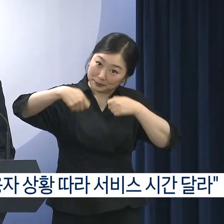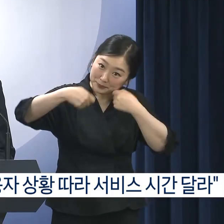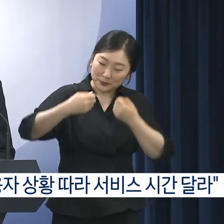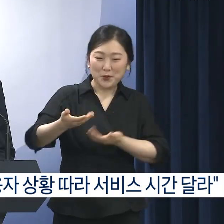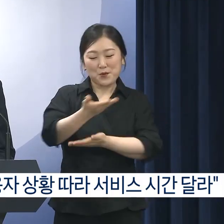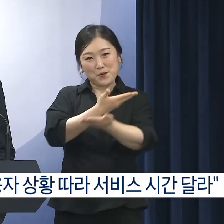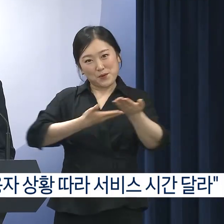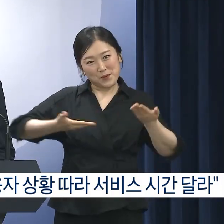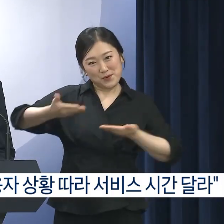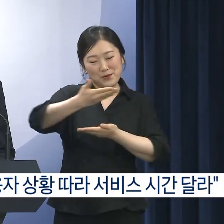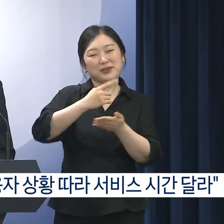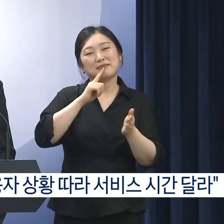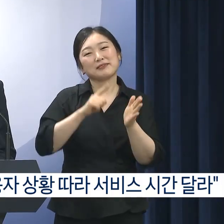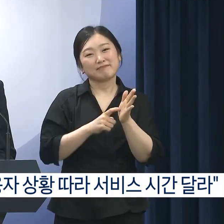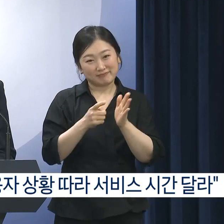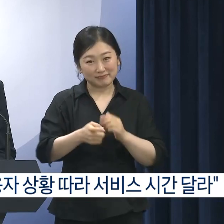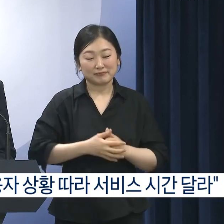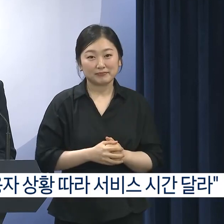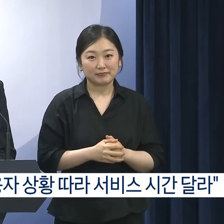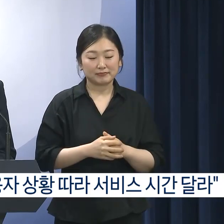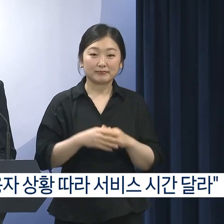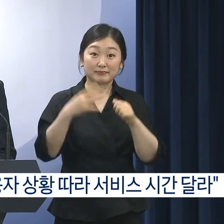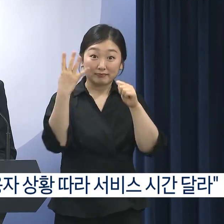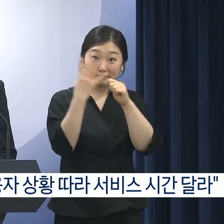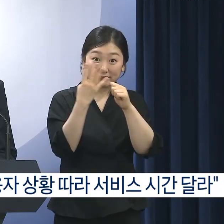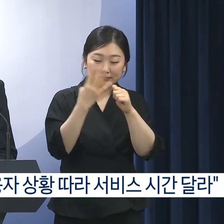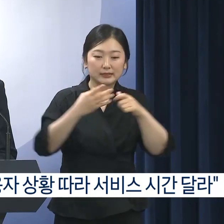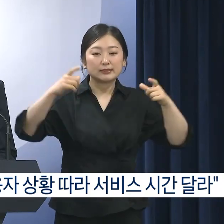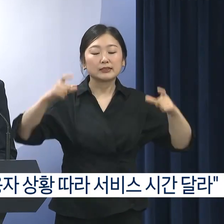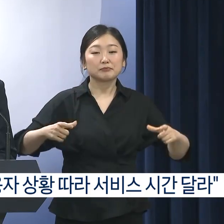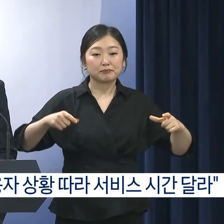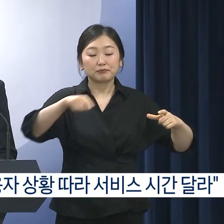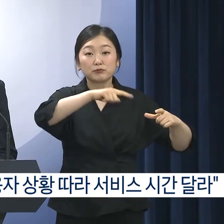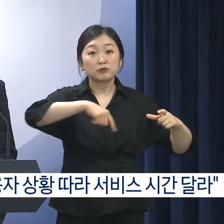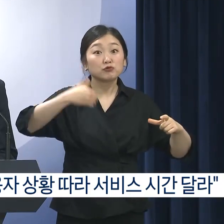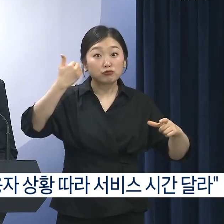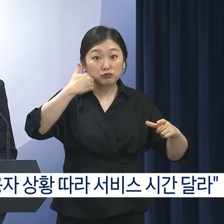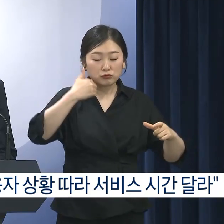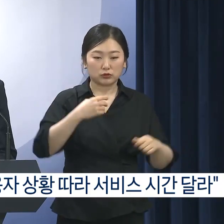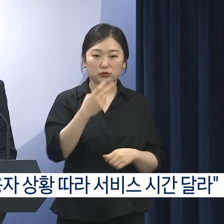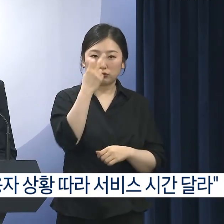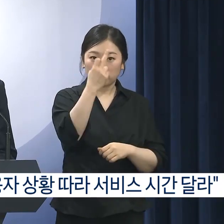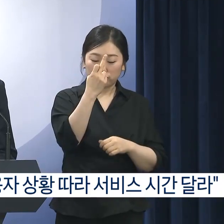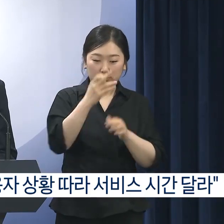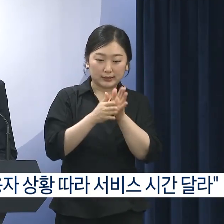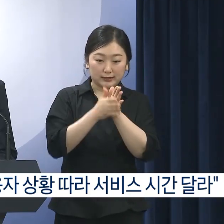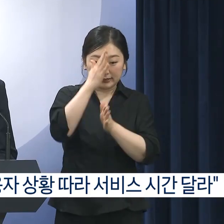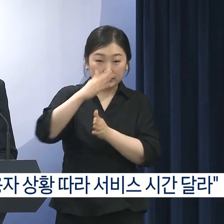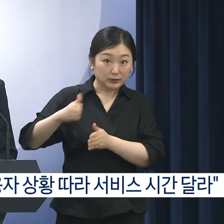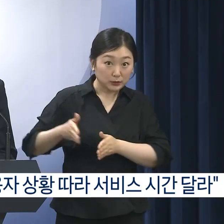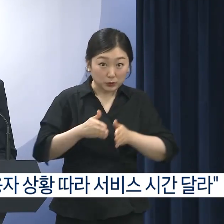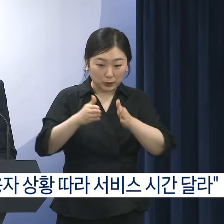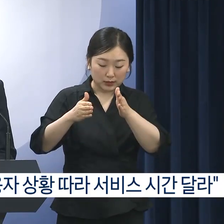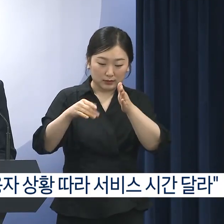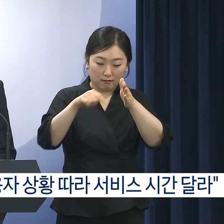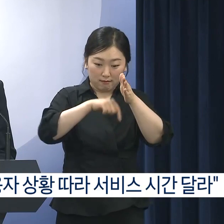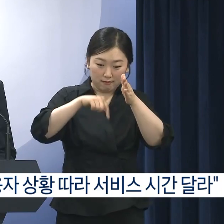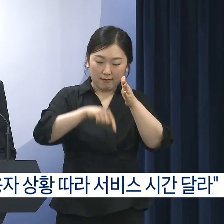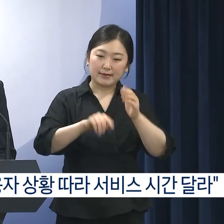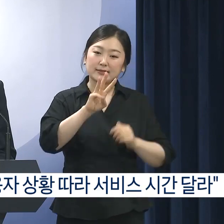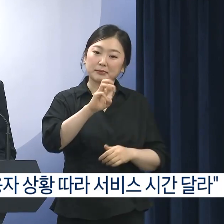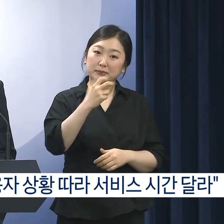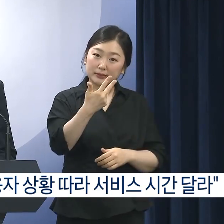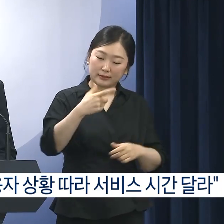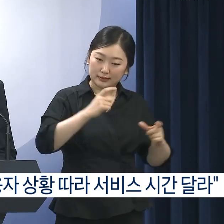넷째로 사업 수행 지역입니다. 일상 돌봄 서비스는 12개 시도에 37개 시군구에서 제공을